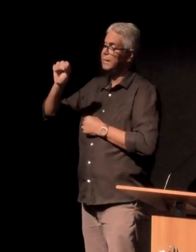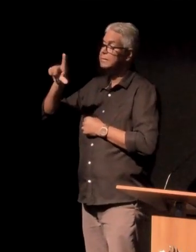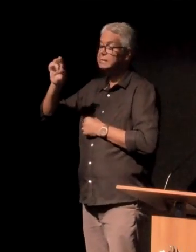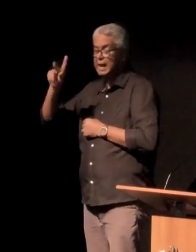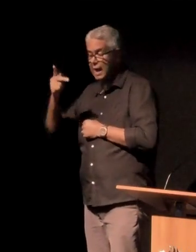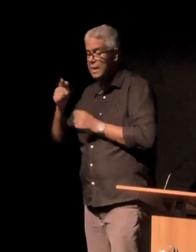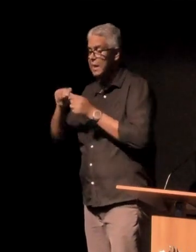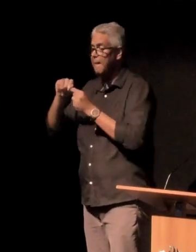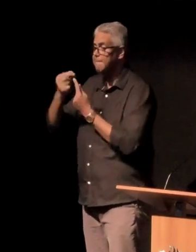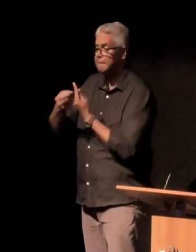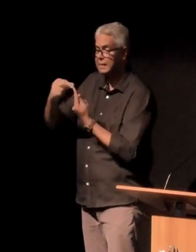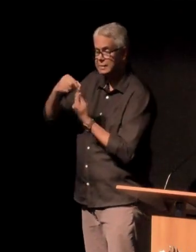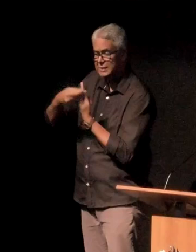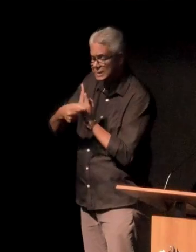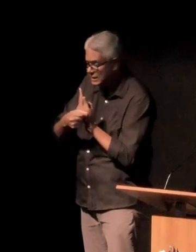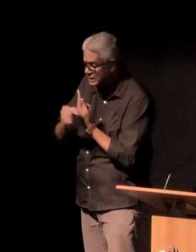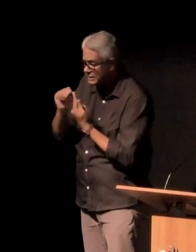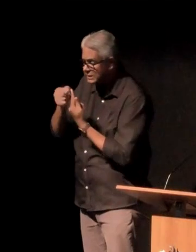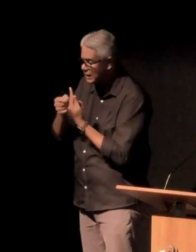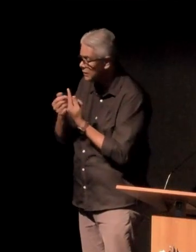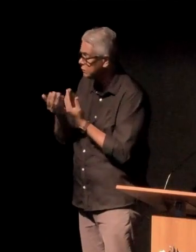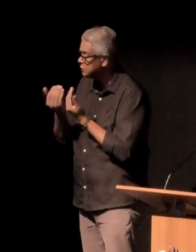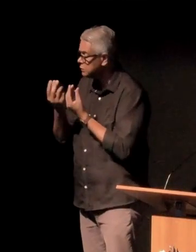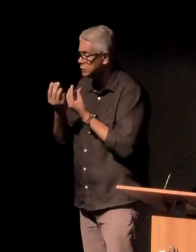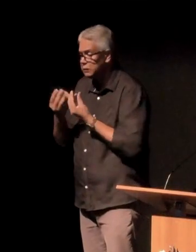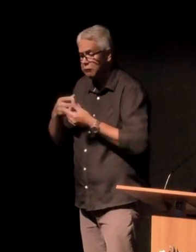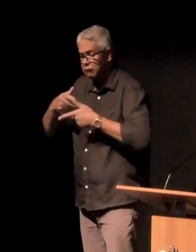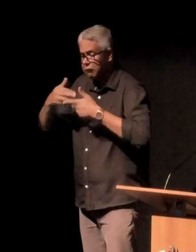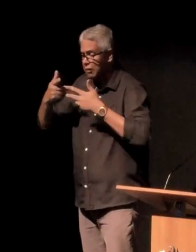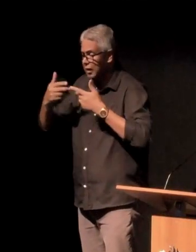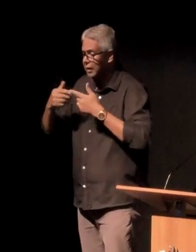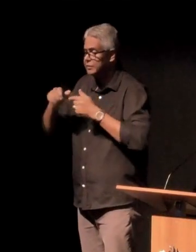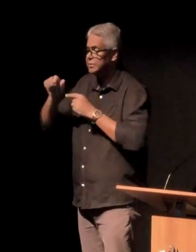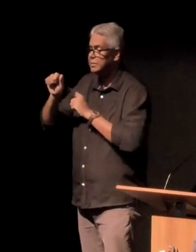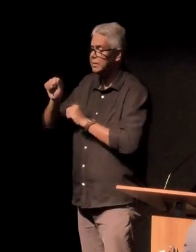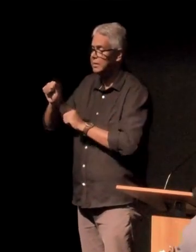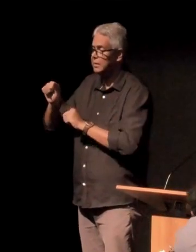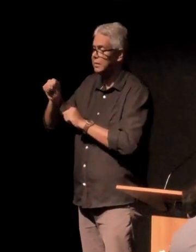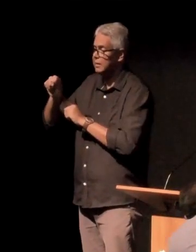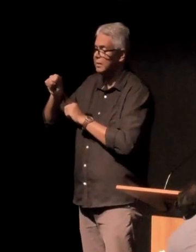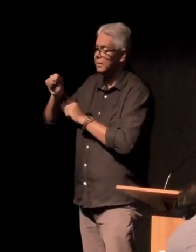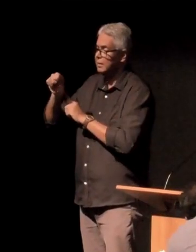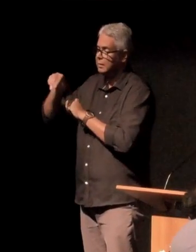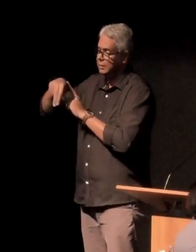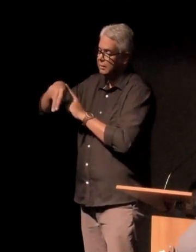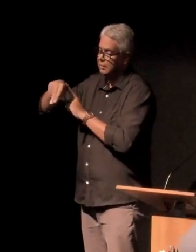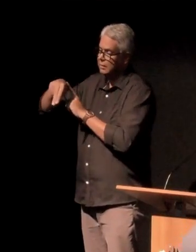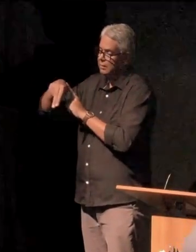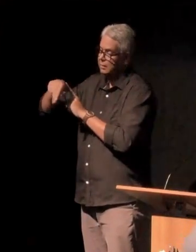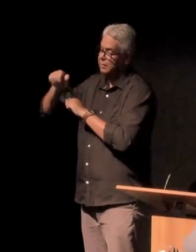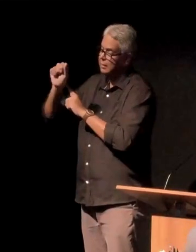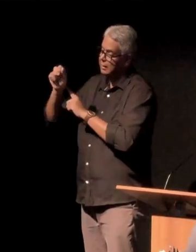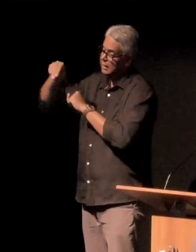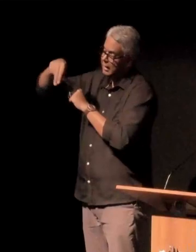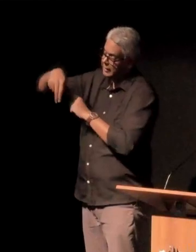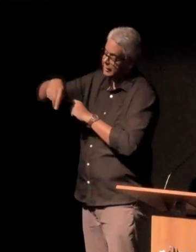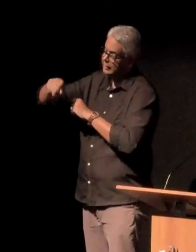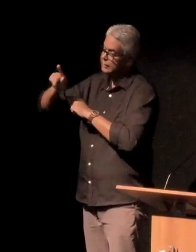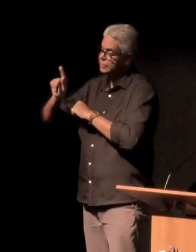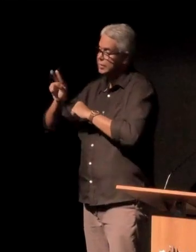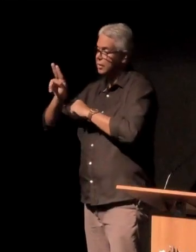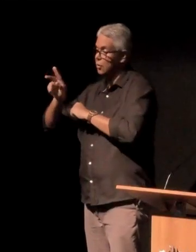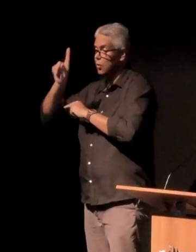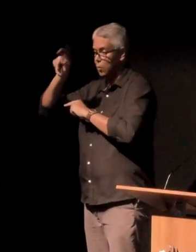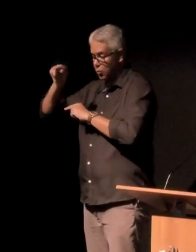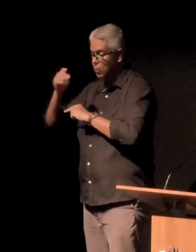presente estava presente em várias Preparações é o angu também o angu doce né o angu